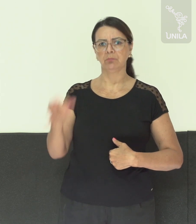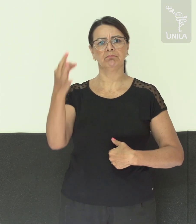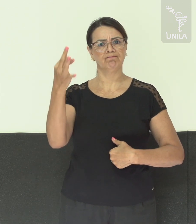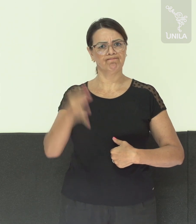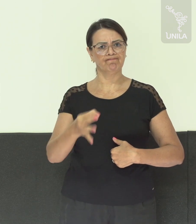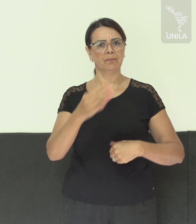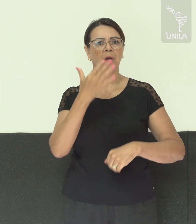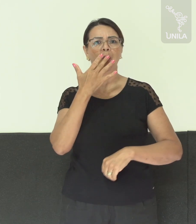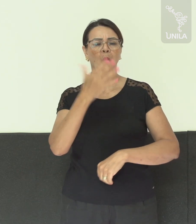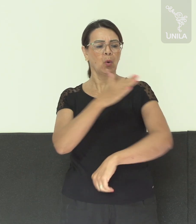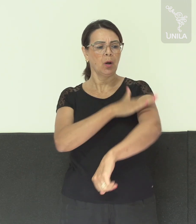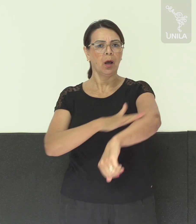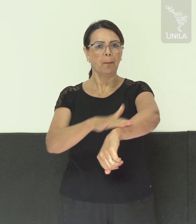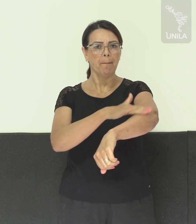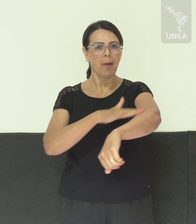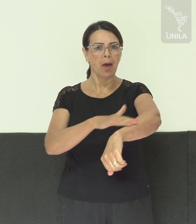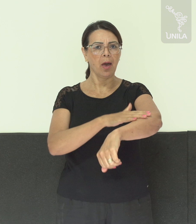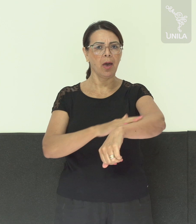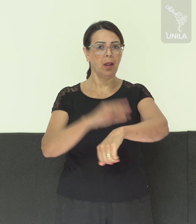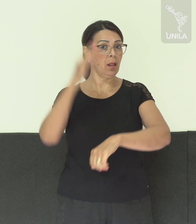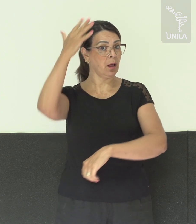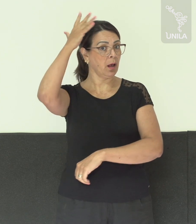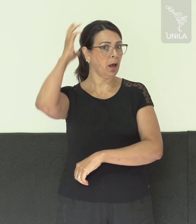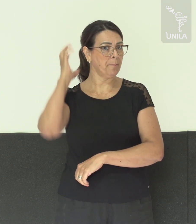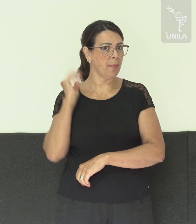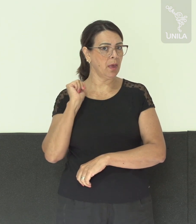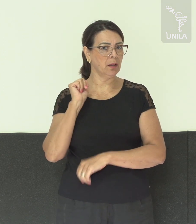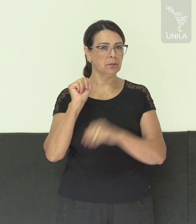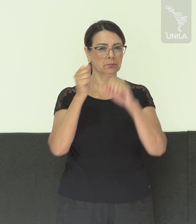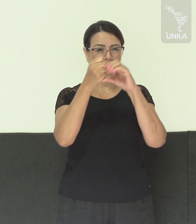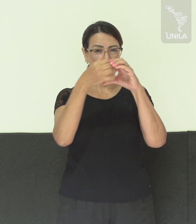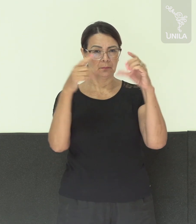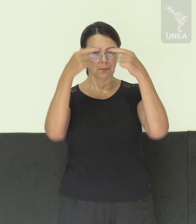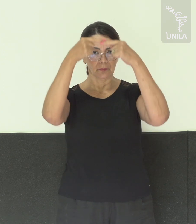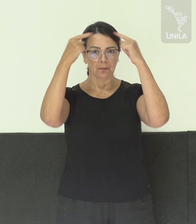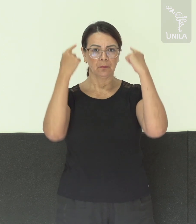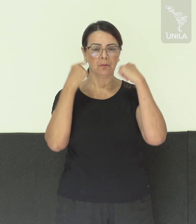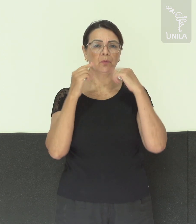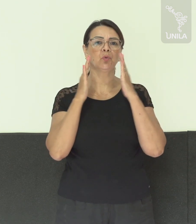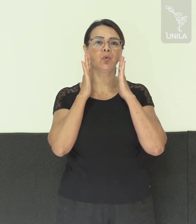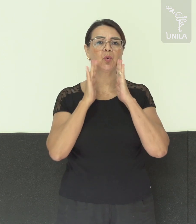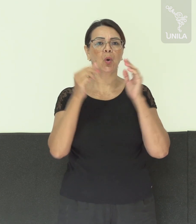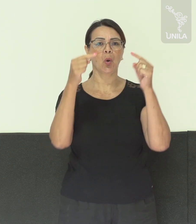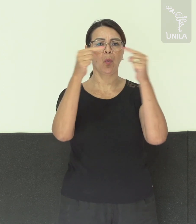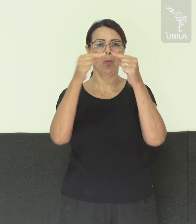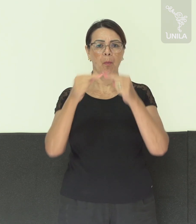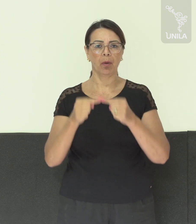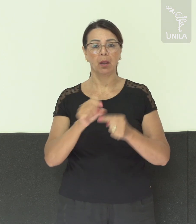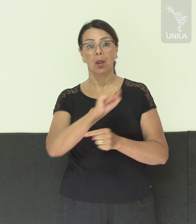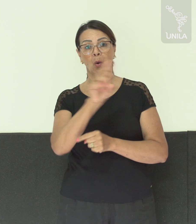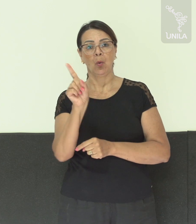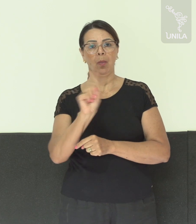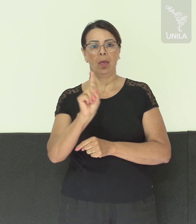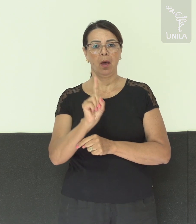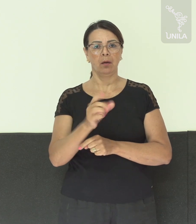predominantemente a cor da pele, a textura do cabelo e os aspectos faciais que, combinados ou não,